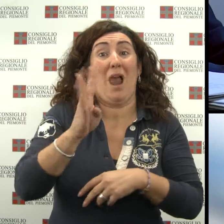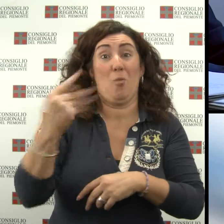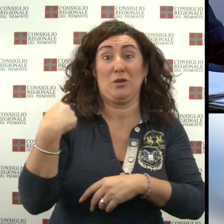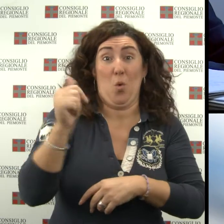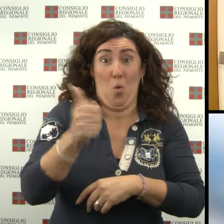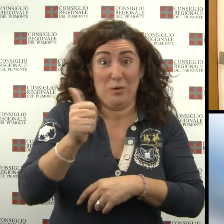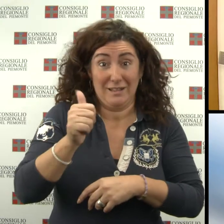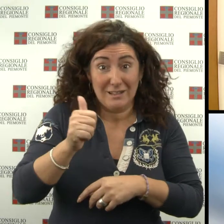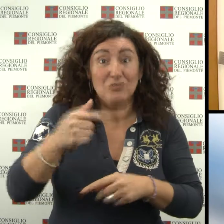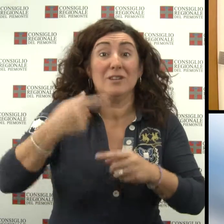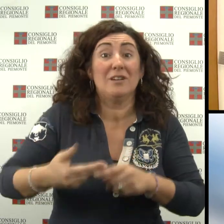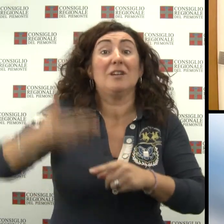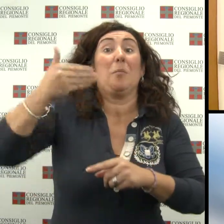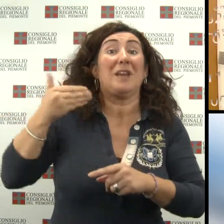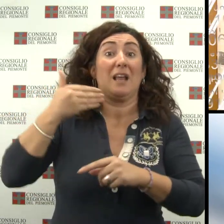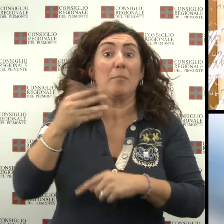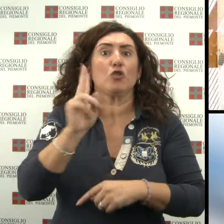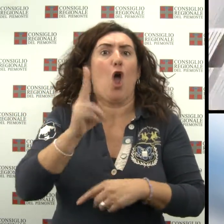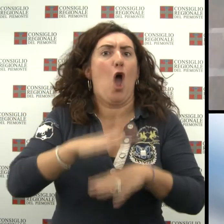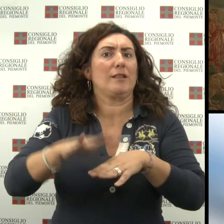dei 12 che erano concedibili prima.